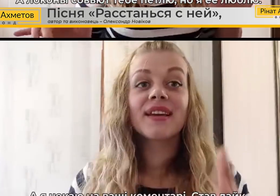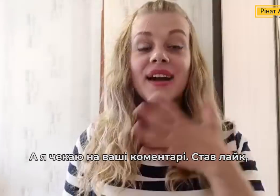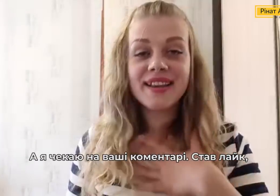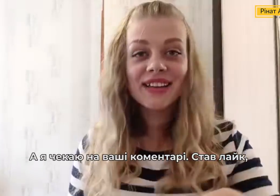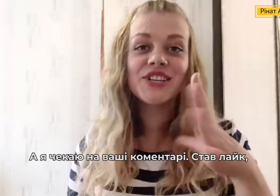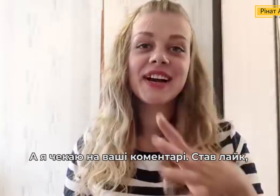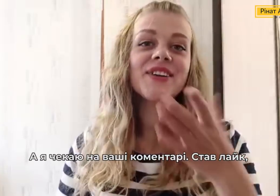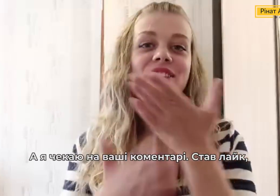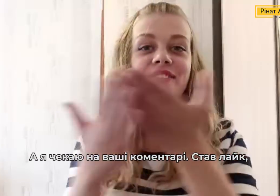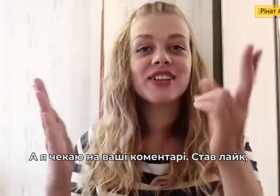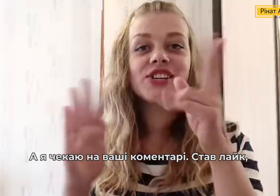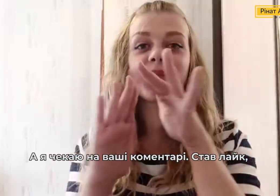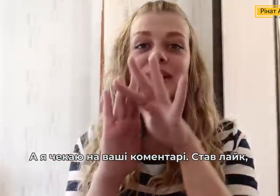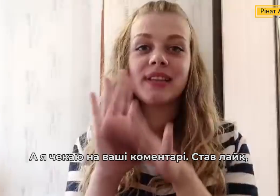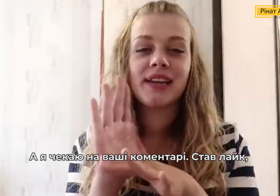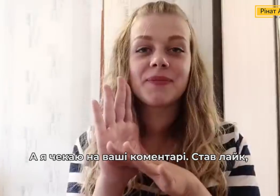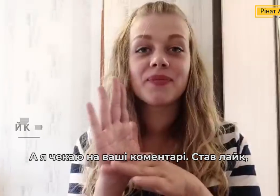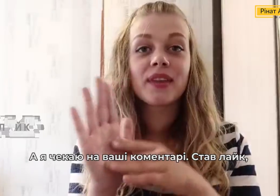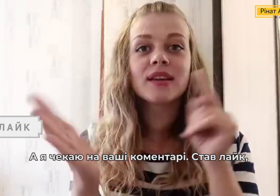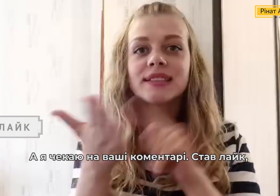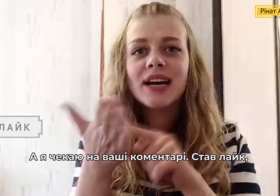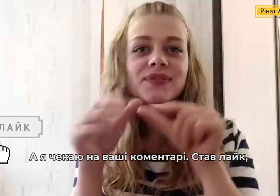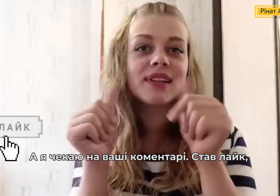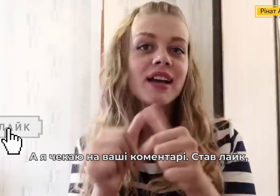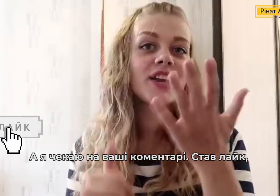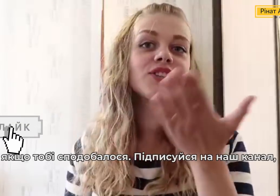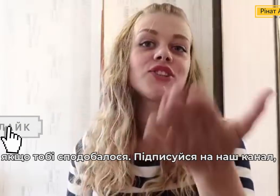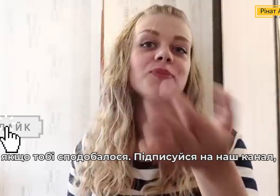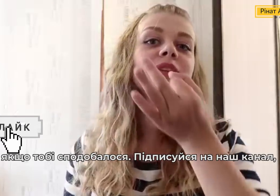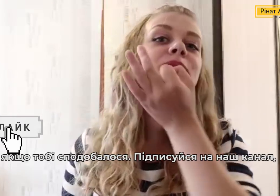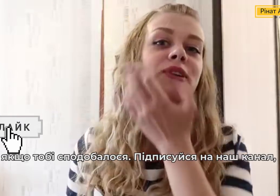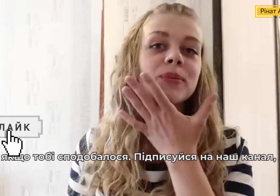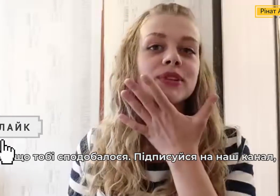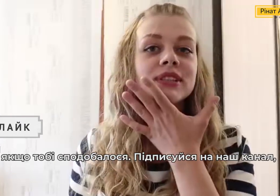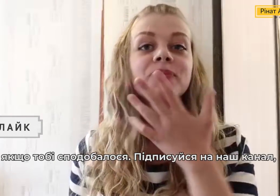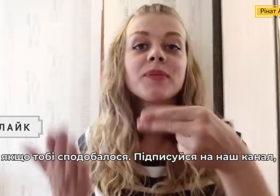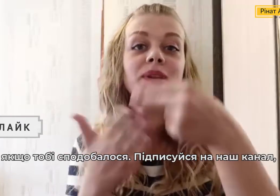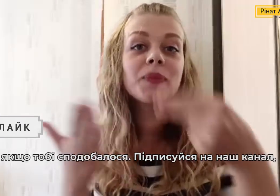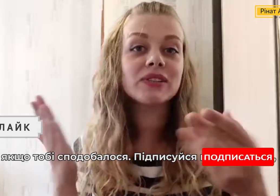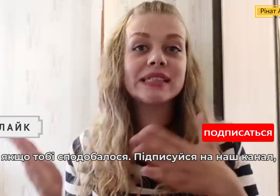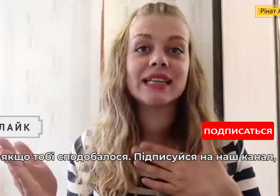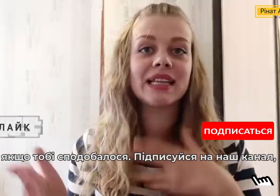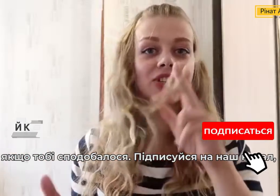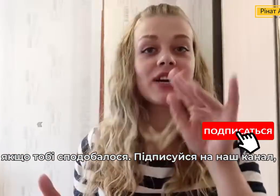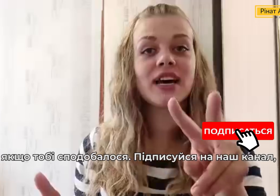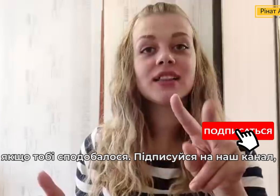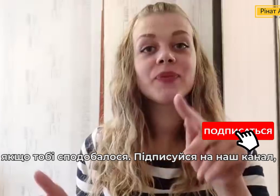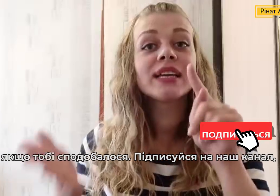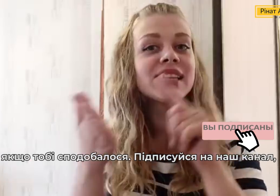А я чекаю на ваші коментарі. Став лайк, якщо тобі сподобалося. Підписуйся на наш канал, тисни